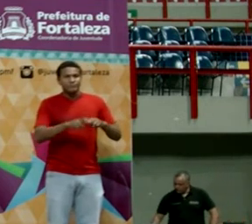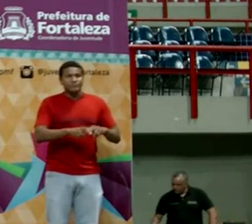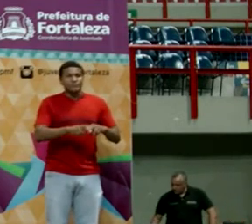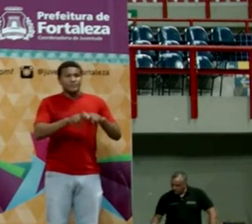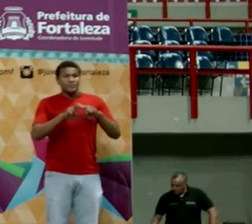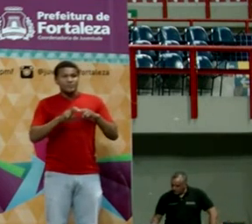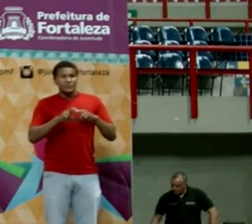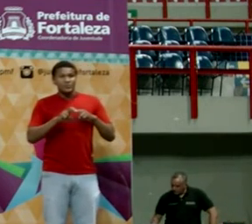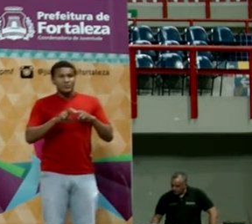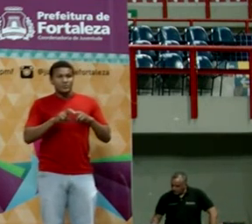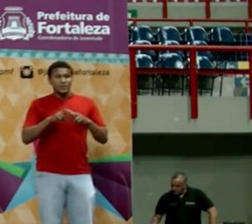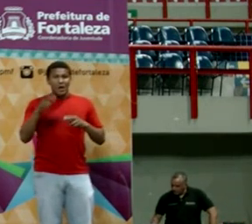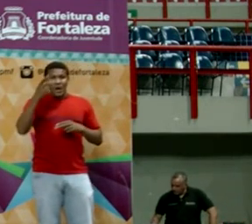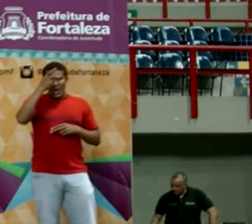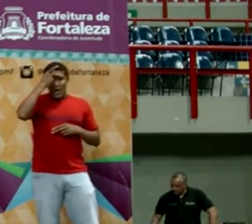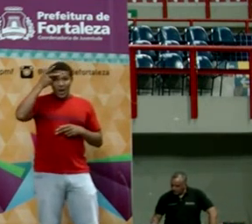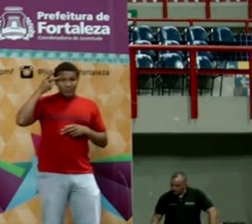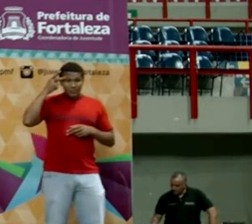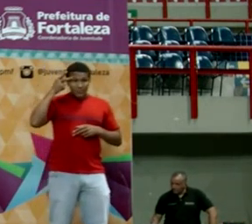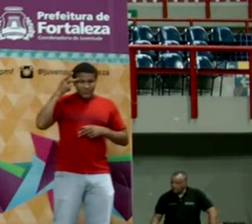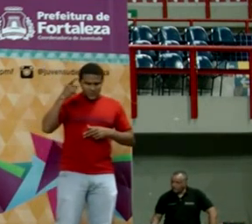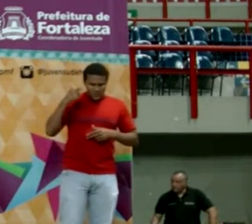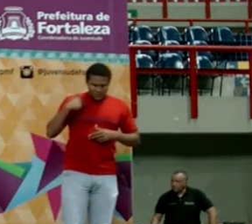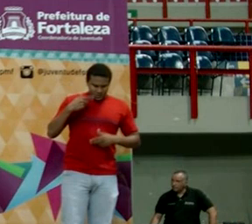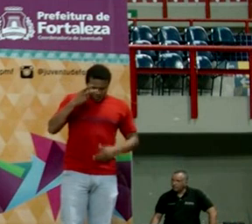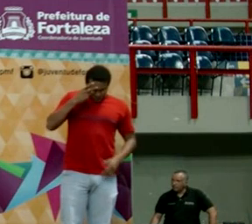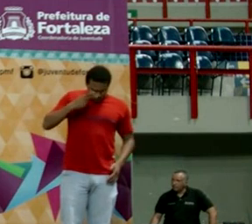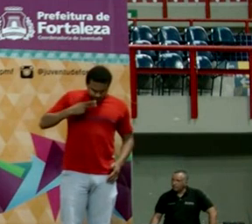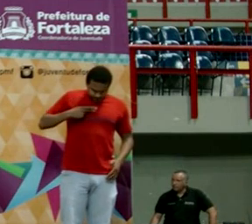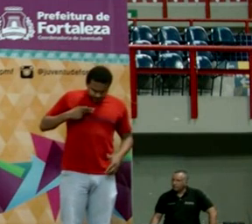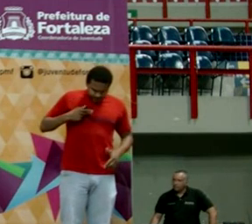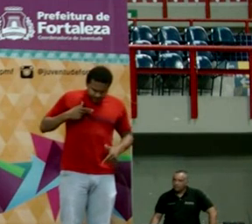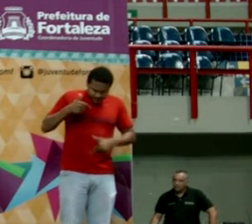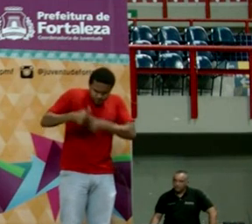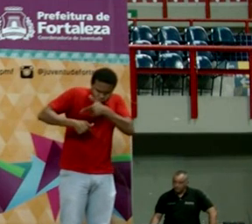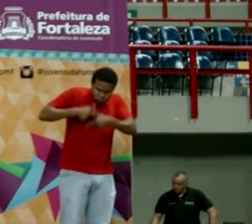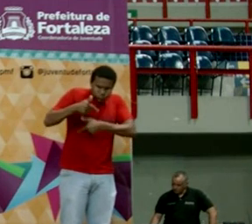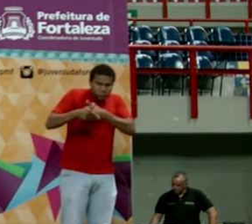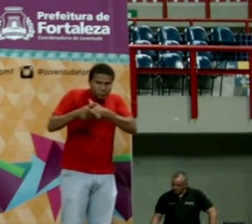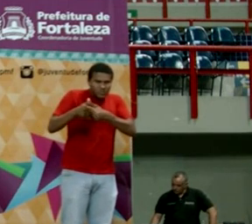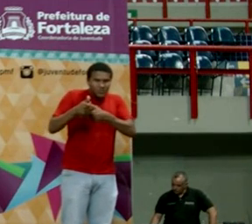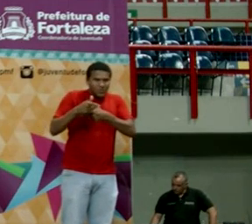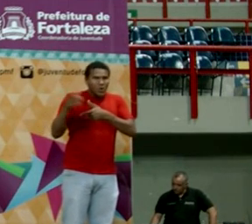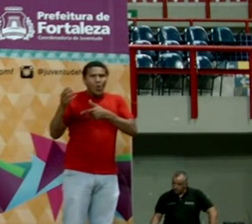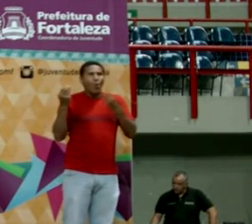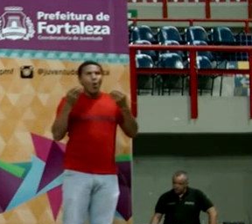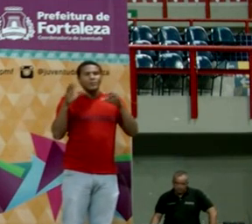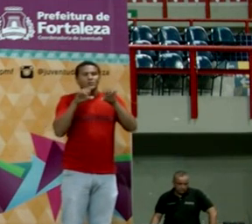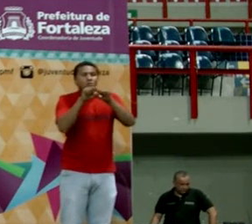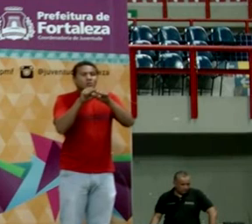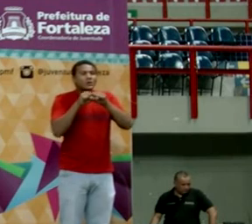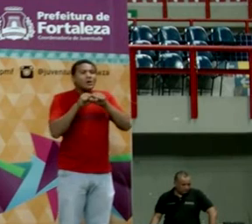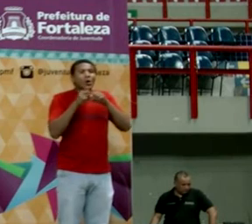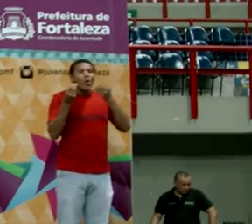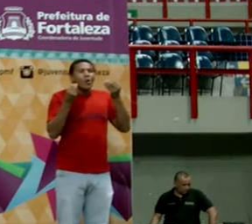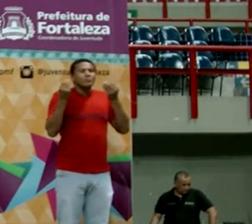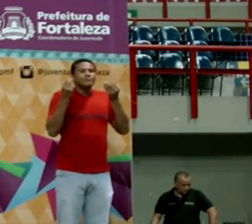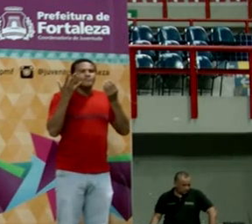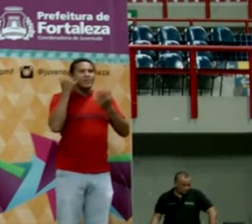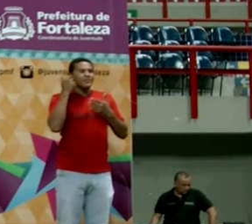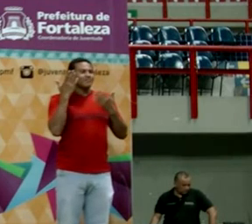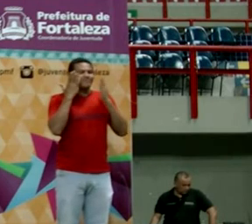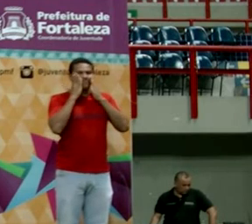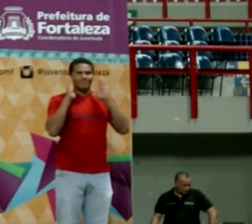a luta pessoal, a gente não tem como saber nunca, tá certo? O que é que cada um passa para estar aqui no final